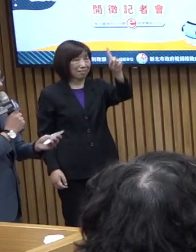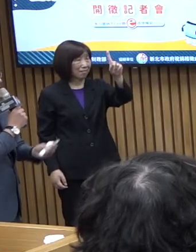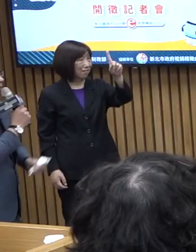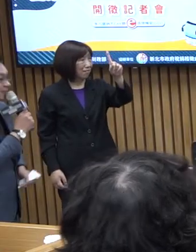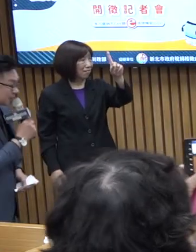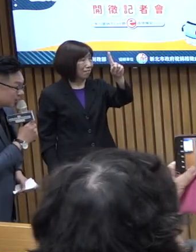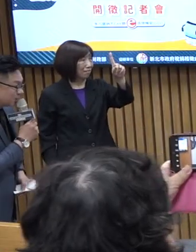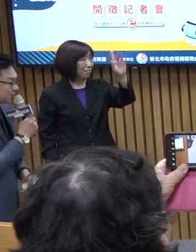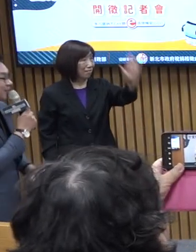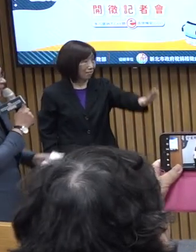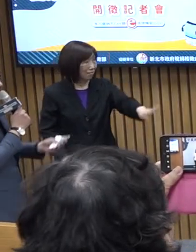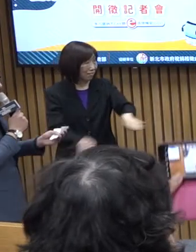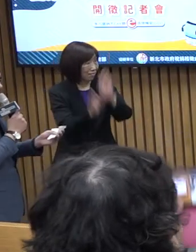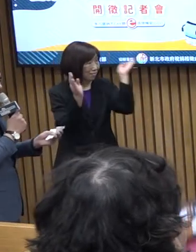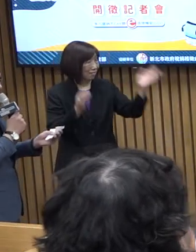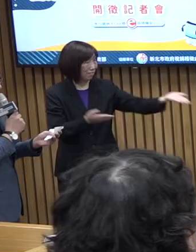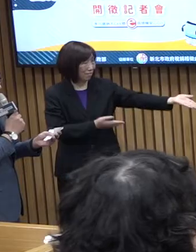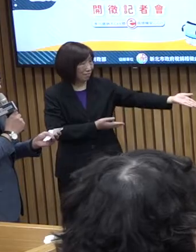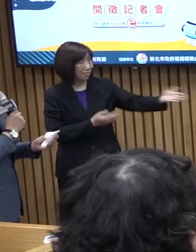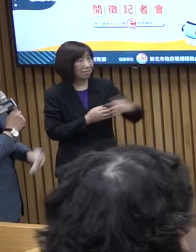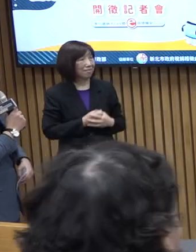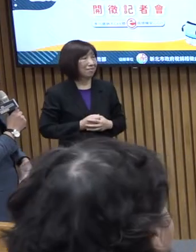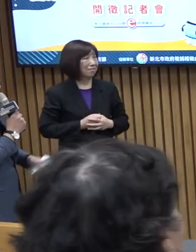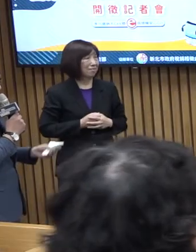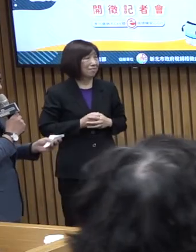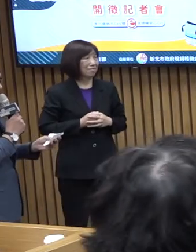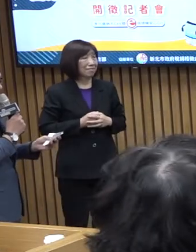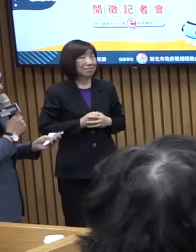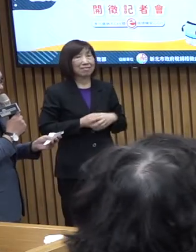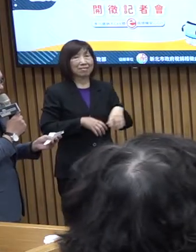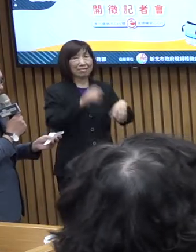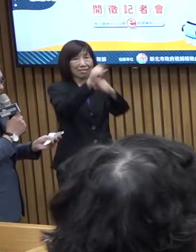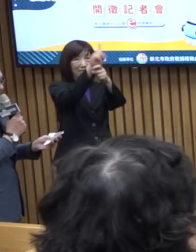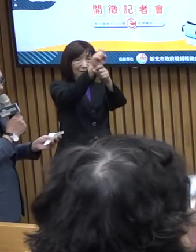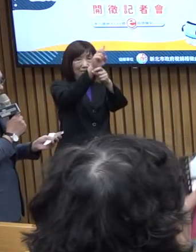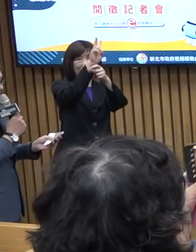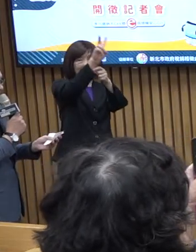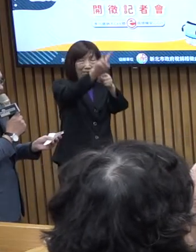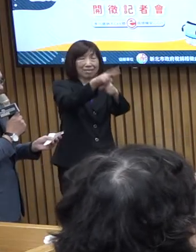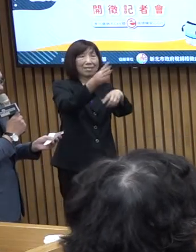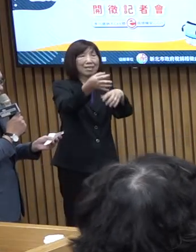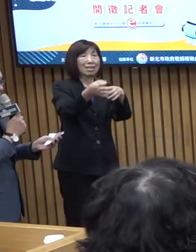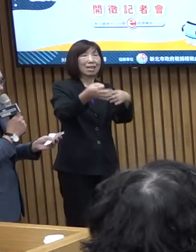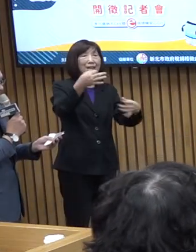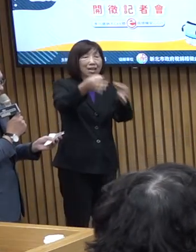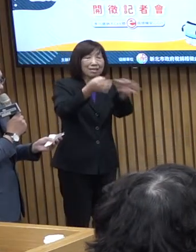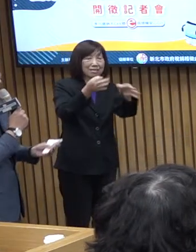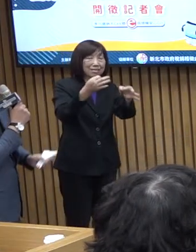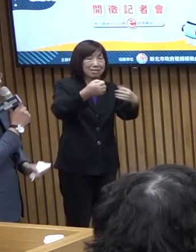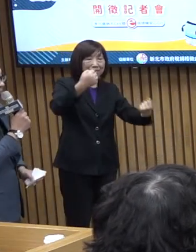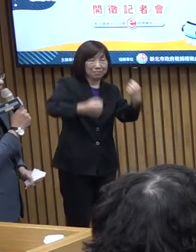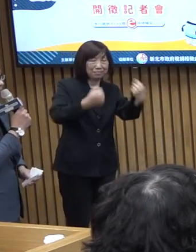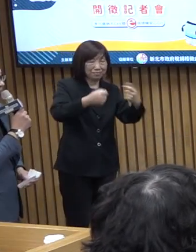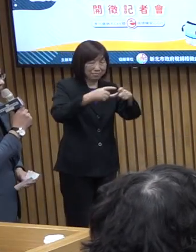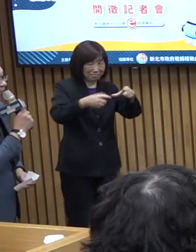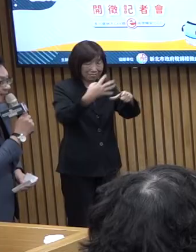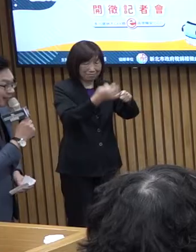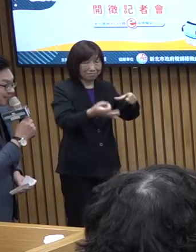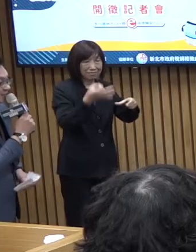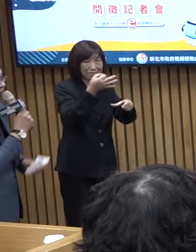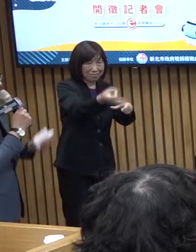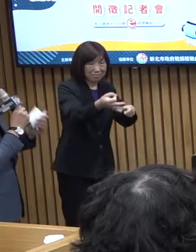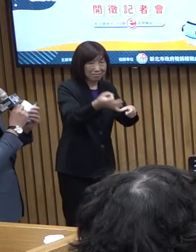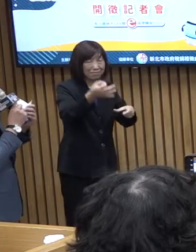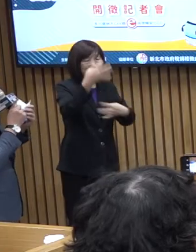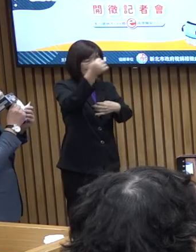3、2、1，请启动。好，我们一起来宣布112年营业用车辆下期使用牌照税正式的